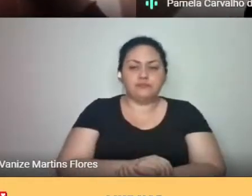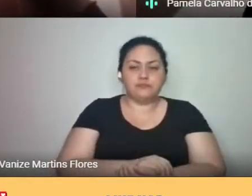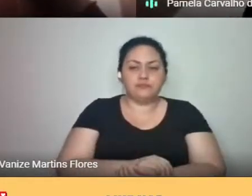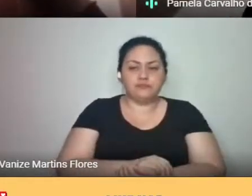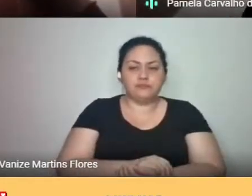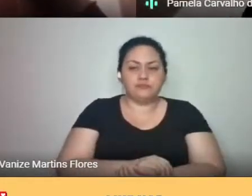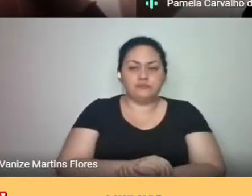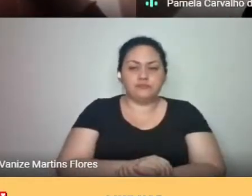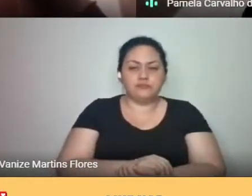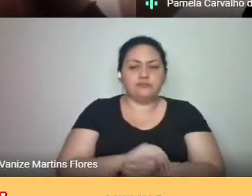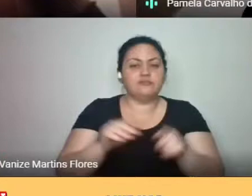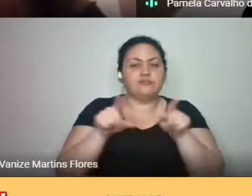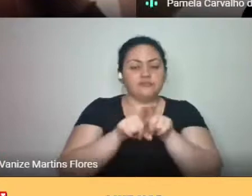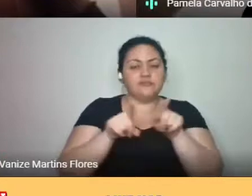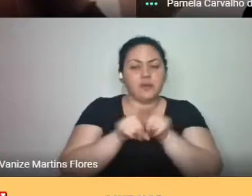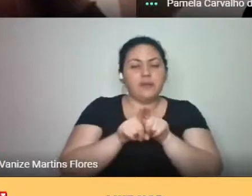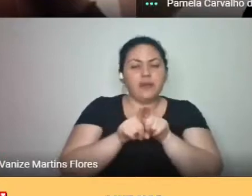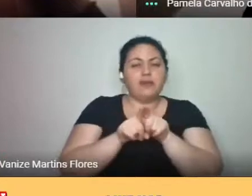mim, a